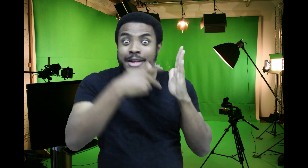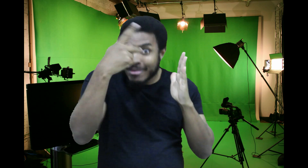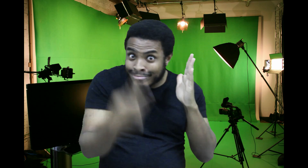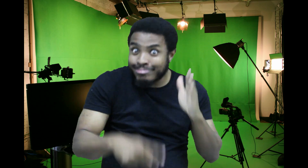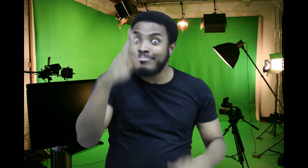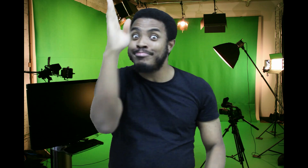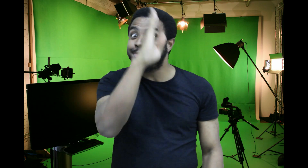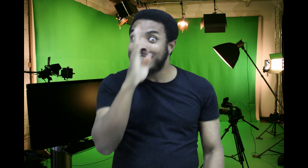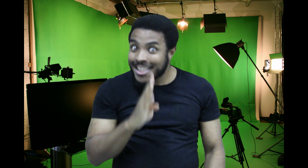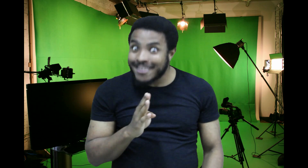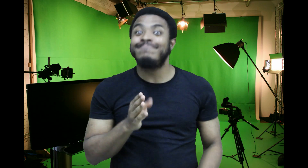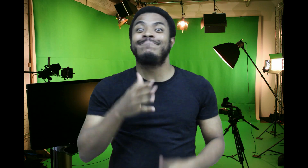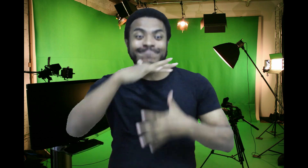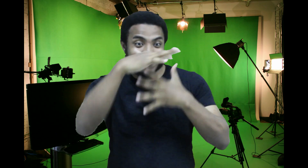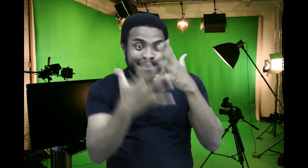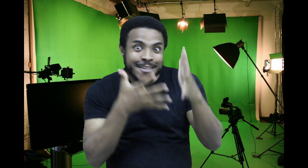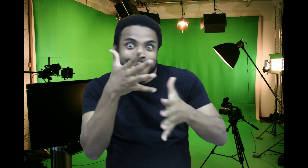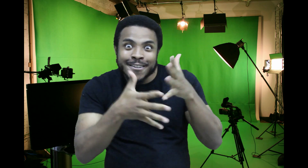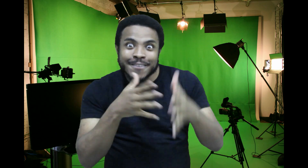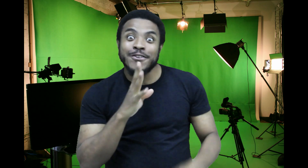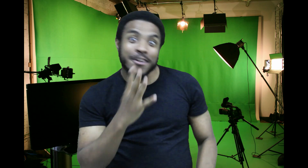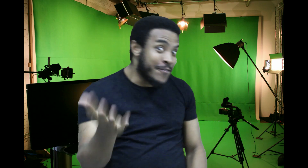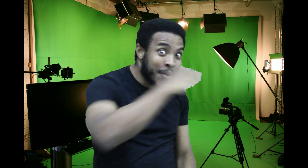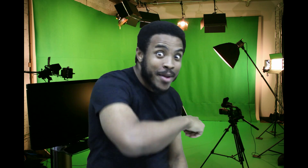desenho brasileiro totalmente em língua de sinais.